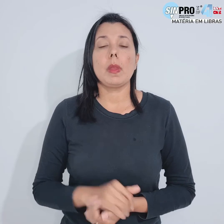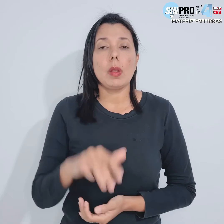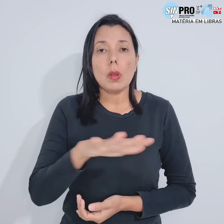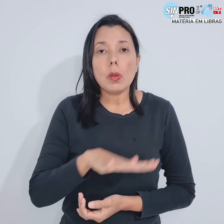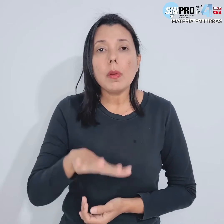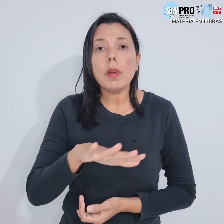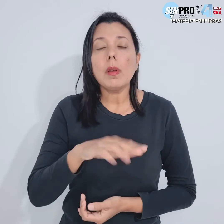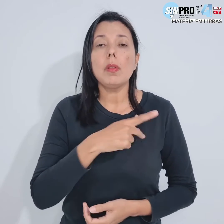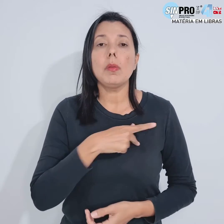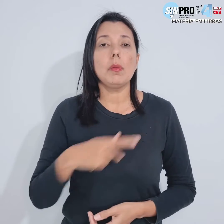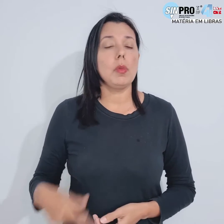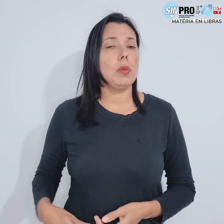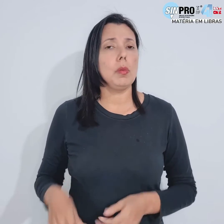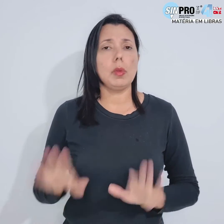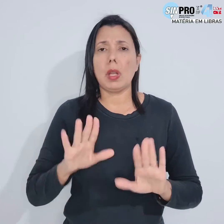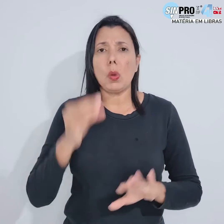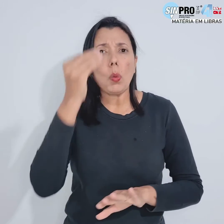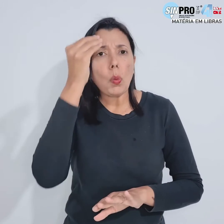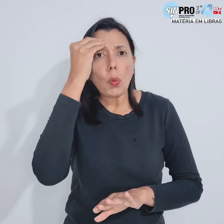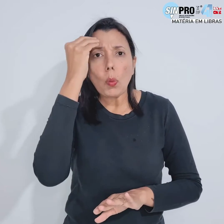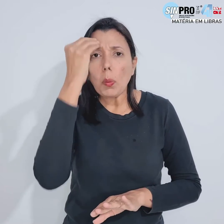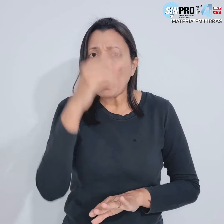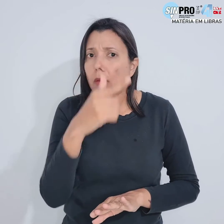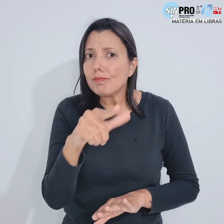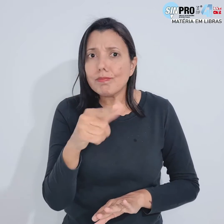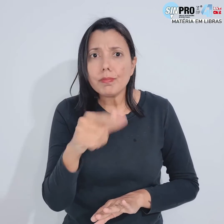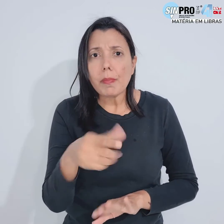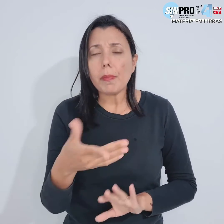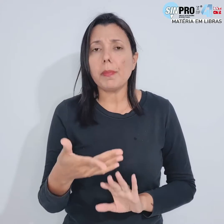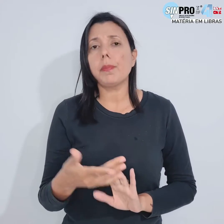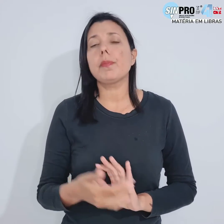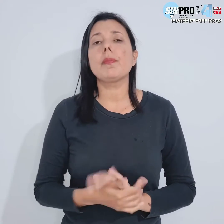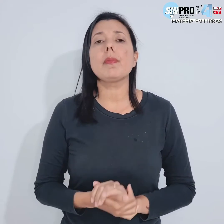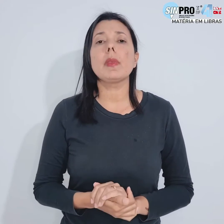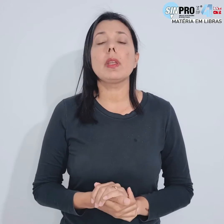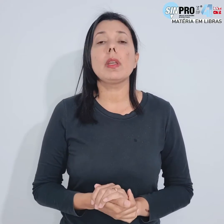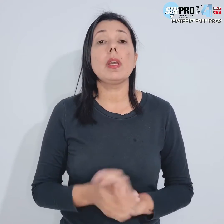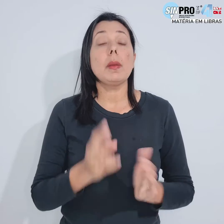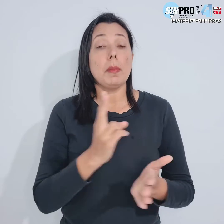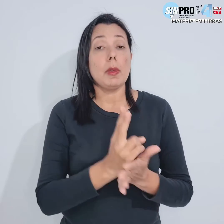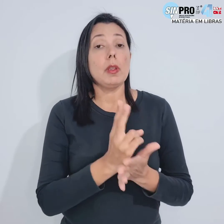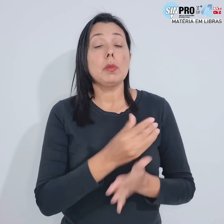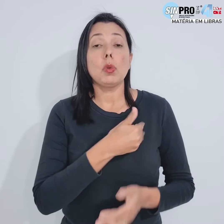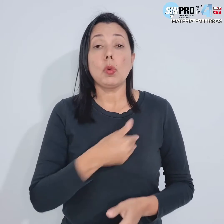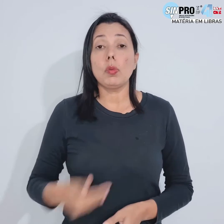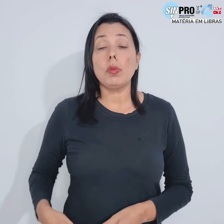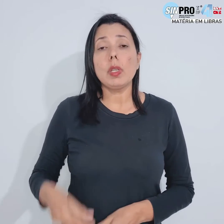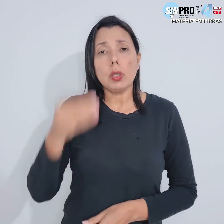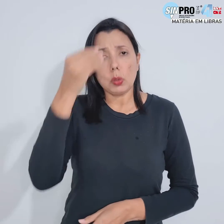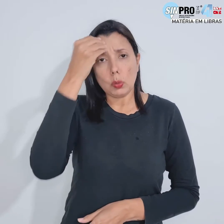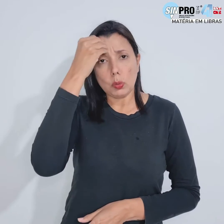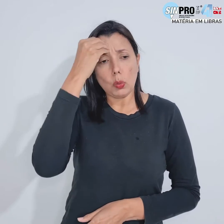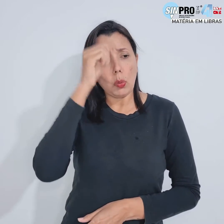Setor público não é o culpado pela falta de recursos. Apesar do governo culpar os